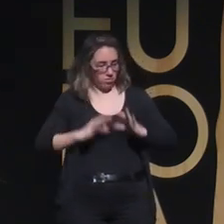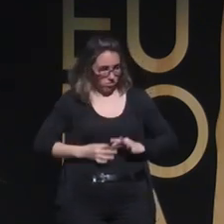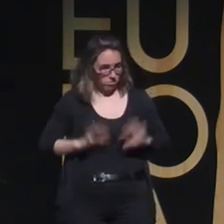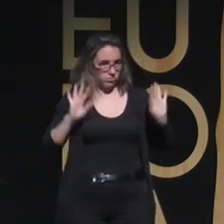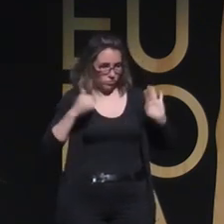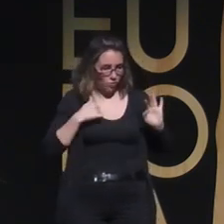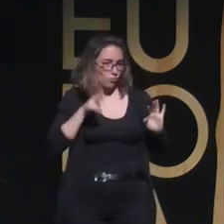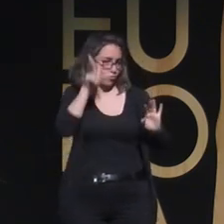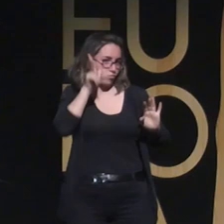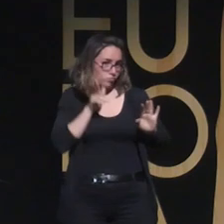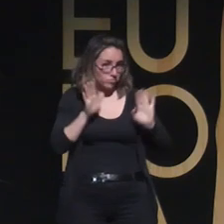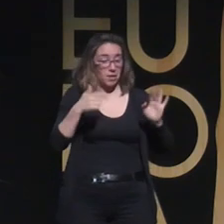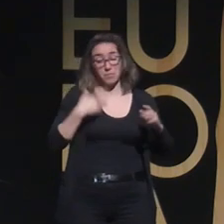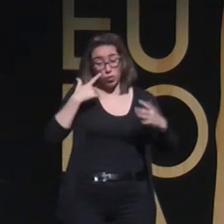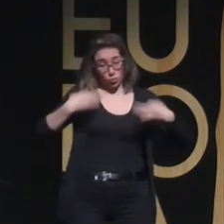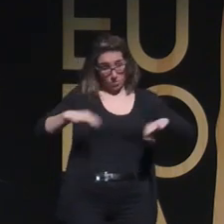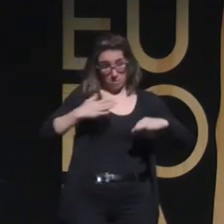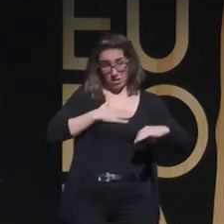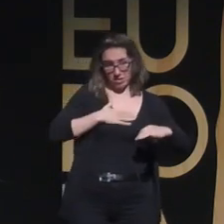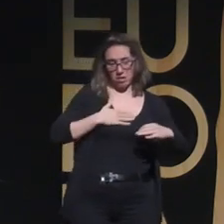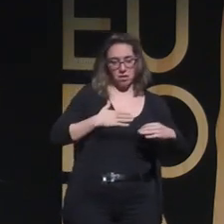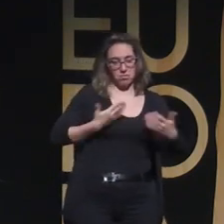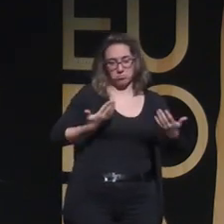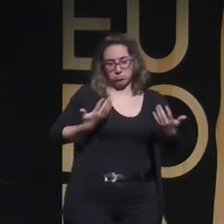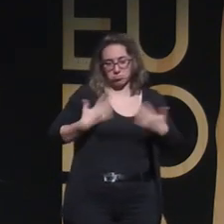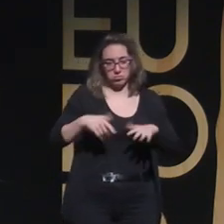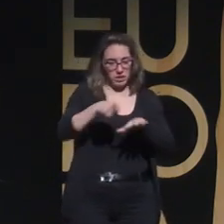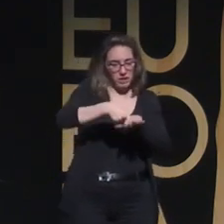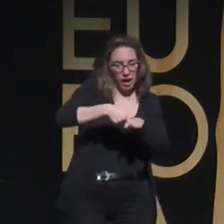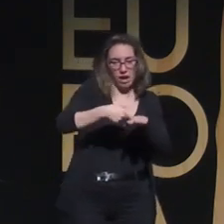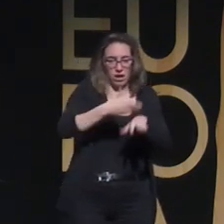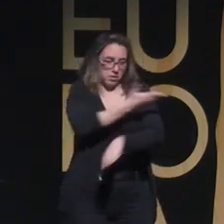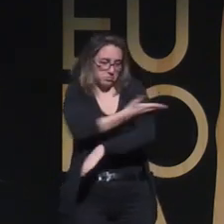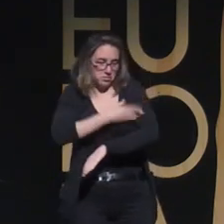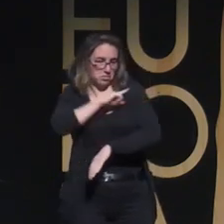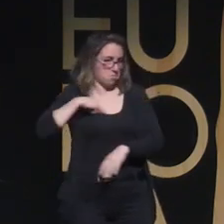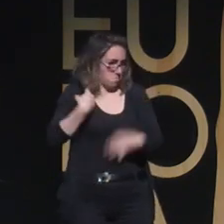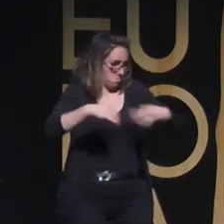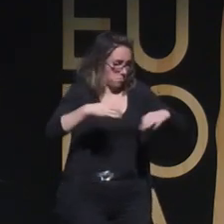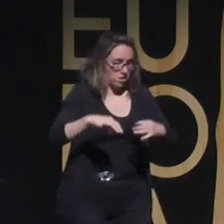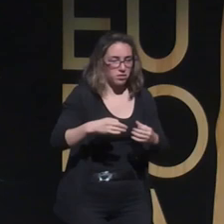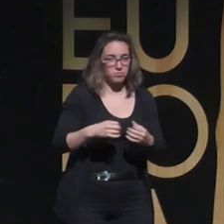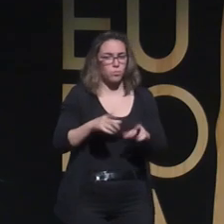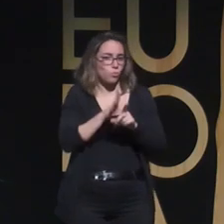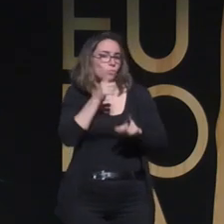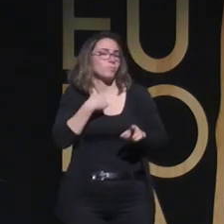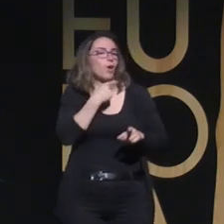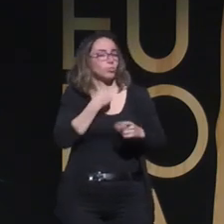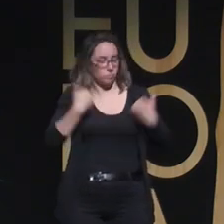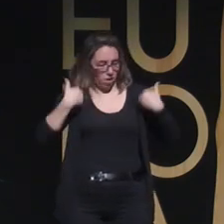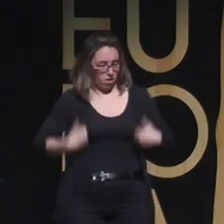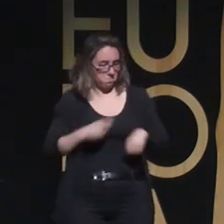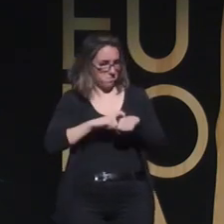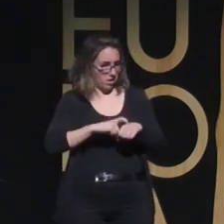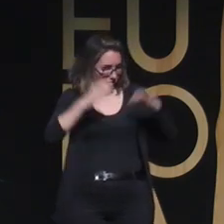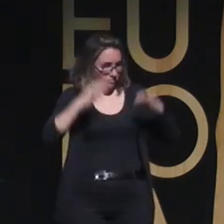me he puesto camisa, ¿no? Pero realmente yo a veces estoy pues pirata, las chanclas o camiseta, yo qué sé, ¿no? Pues, cómodo. Creo mucho en la autenticidad para hacer terapia, ¿no? Y